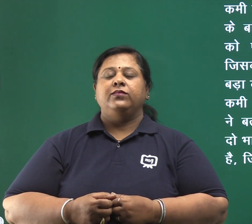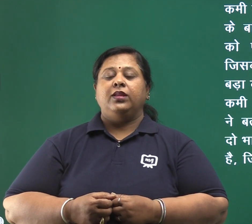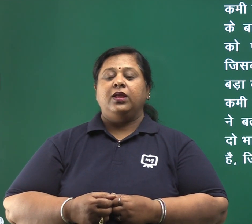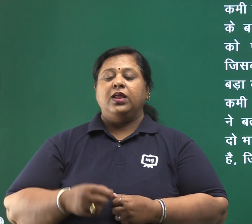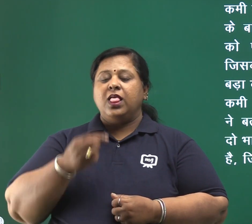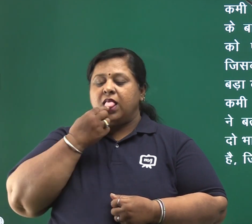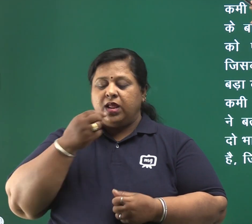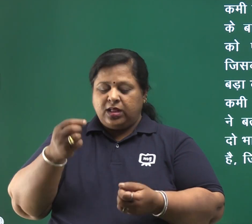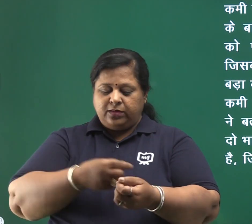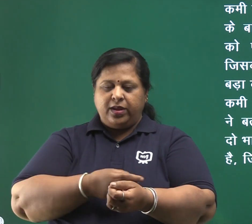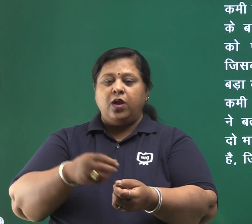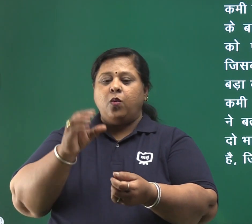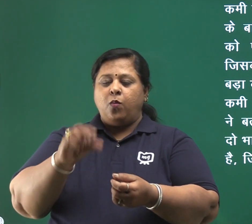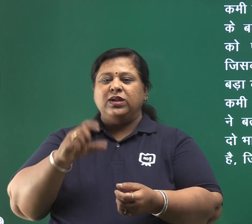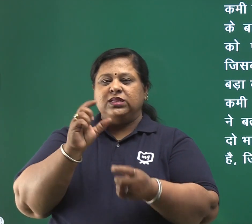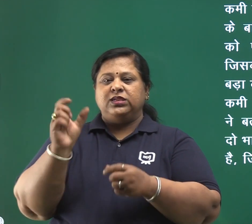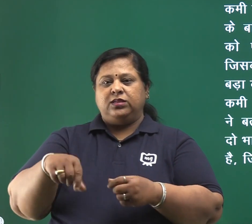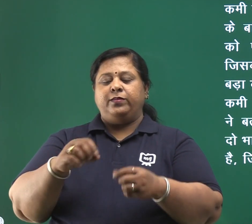रक्त में उपस्थित